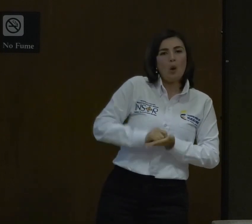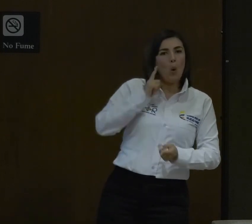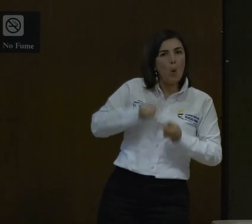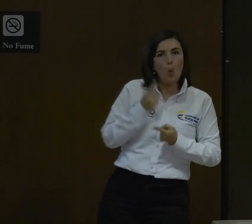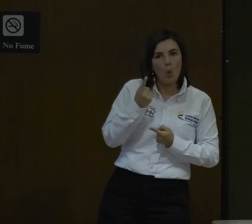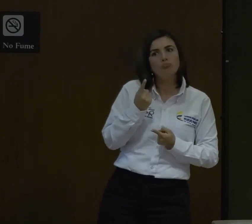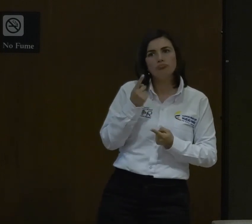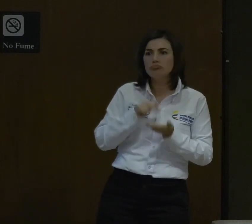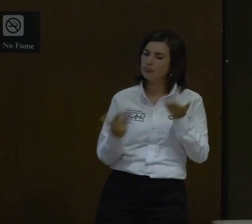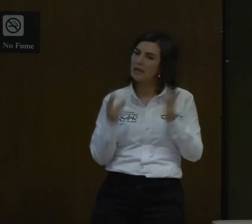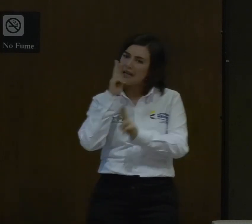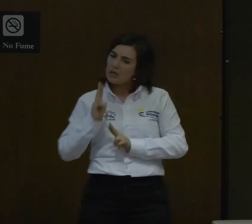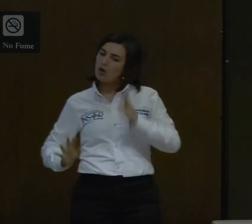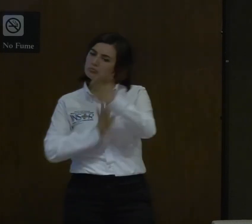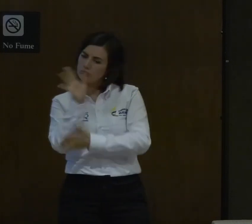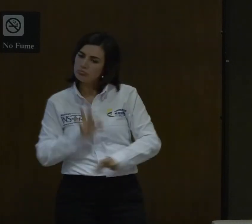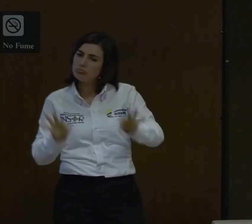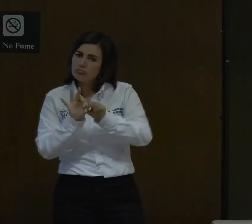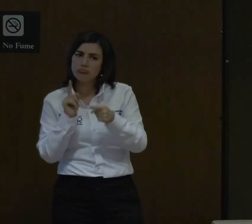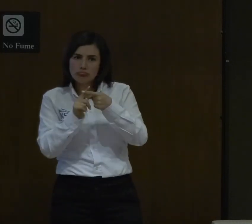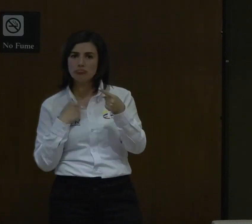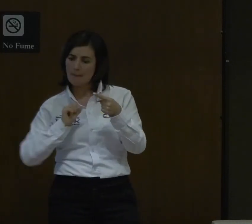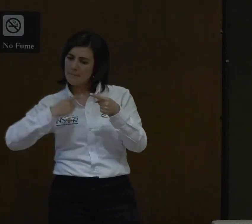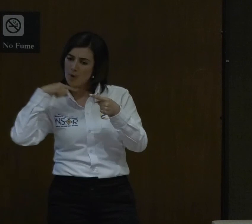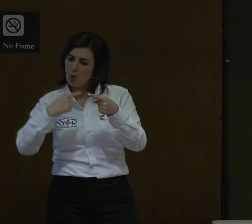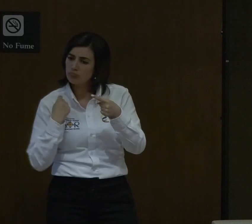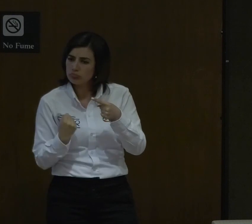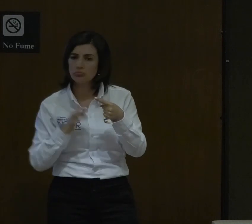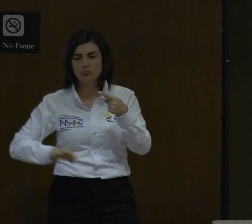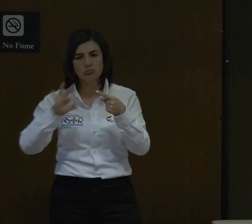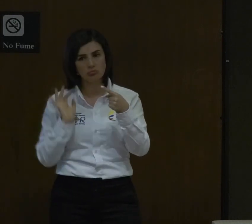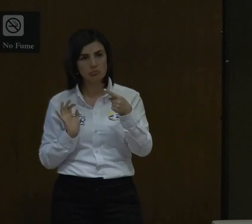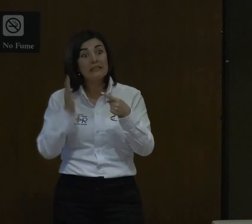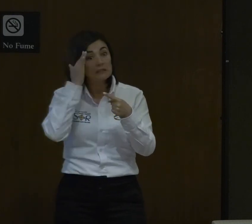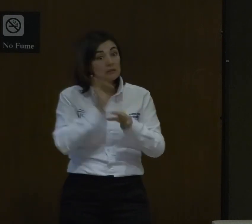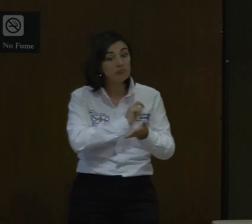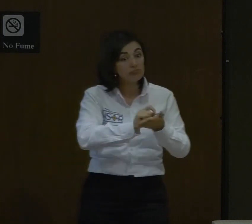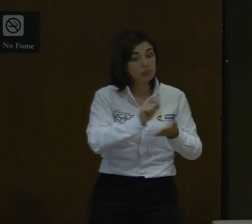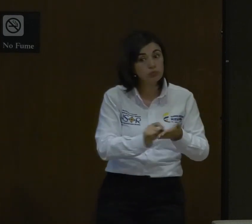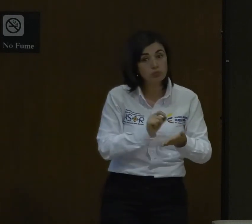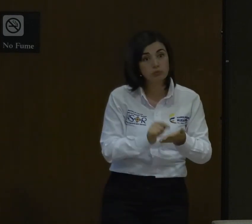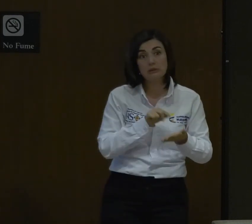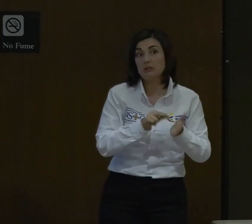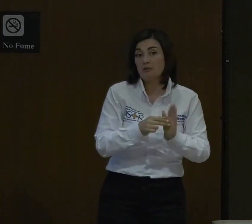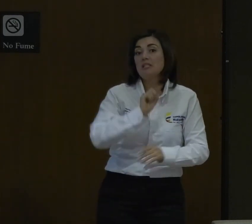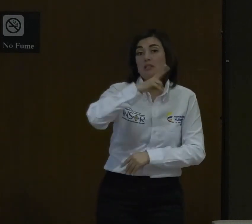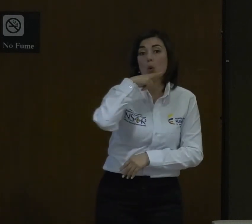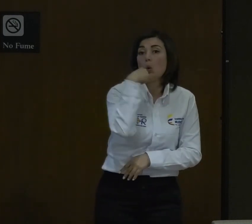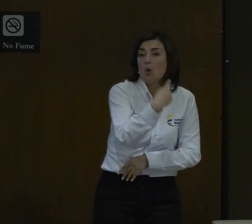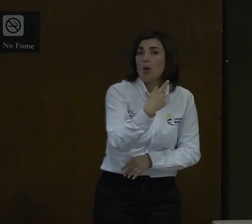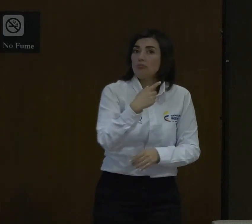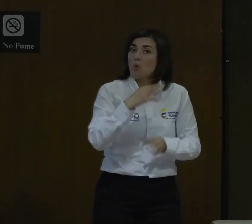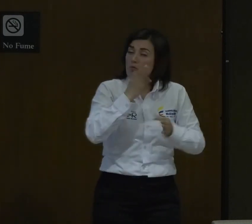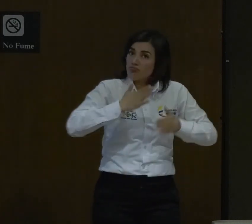el conocimiento de la lengua de señas, en el que se reconoce que la lengua escrita es una segunda lengua o una